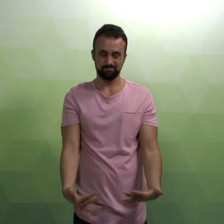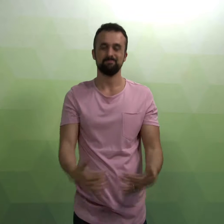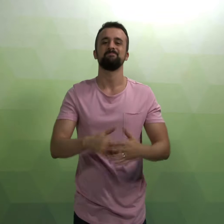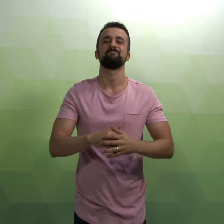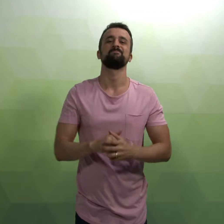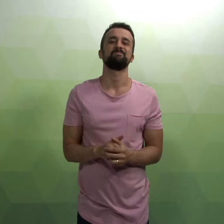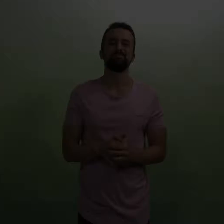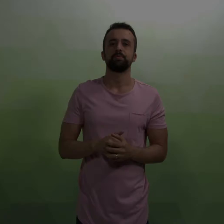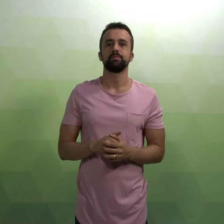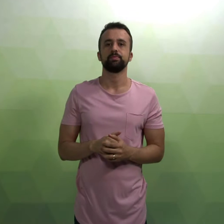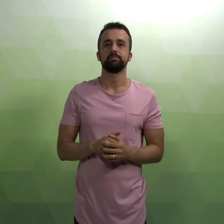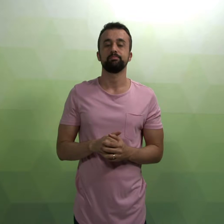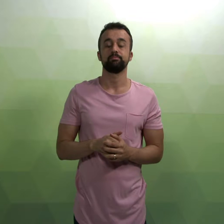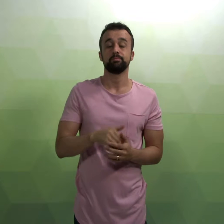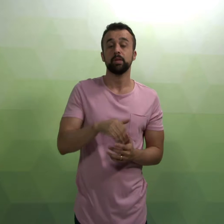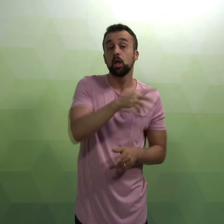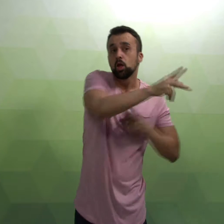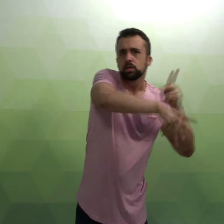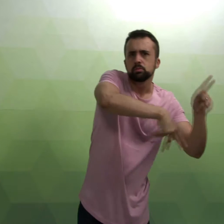acaba perdendo força.